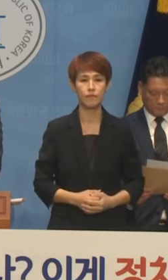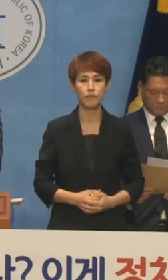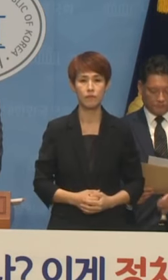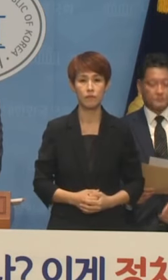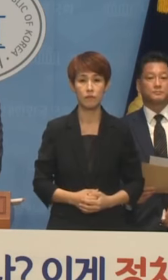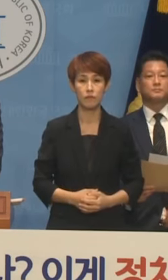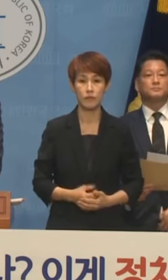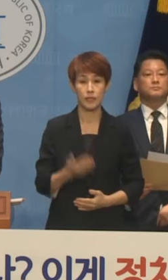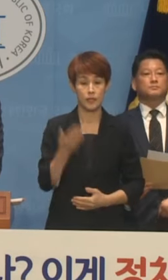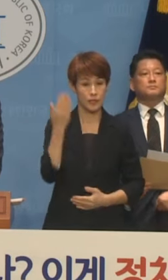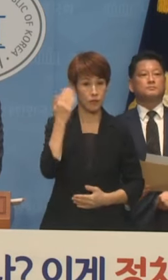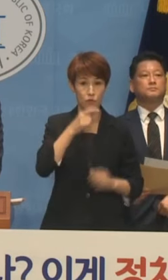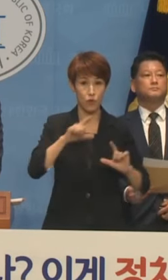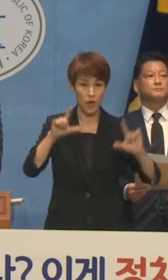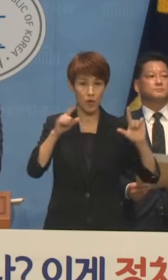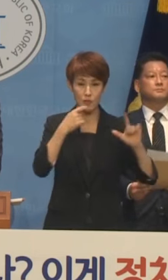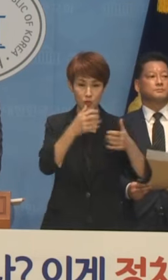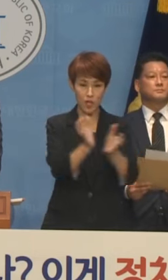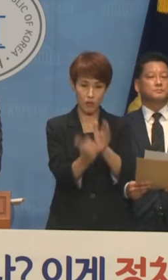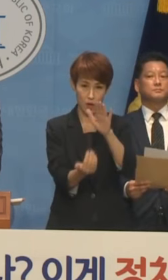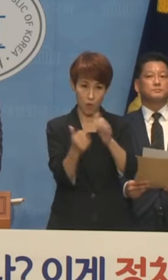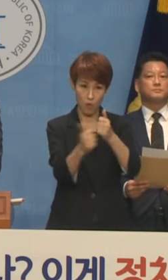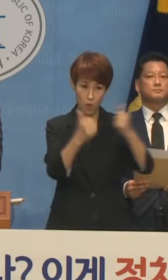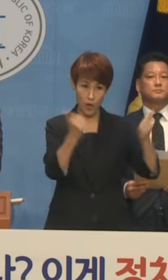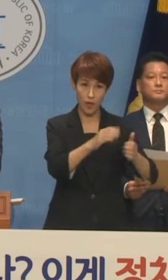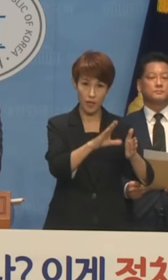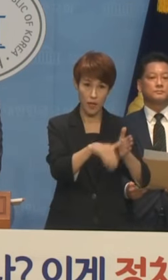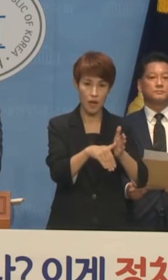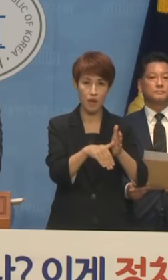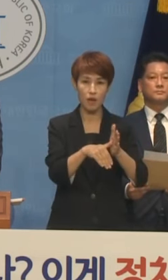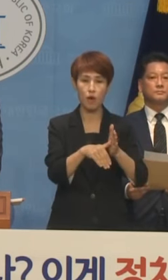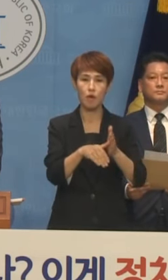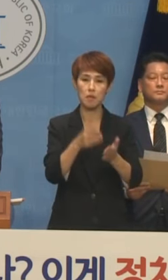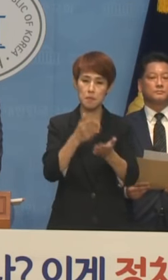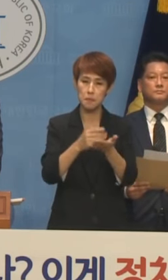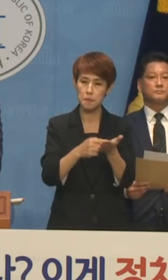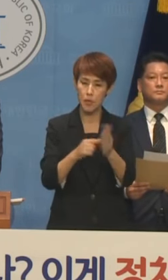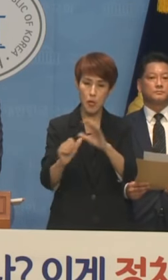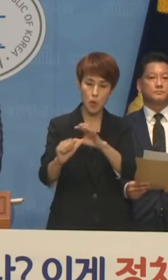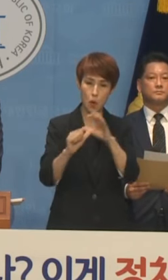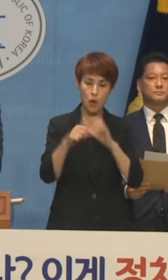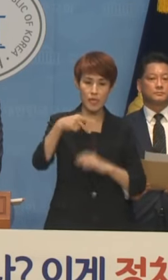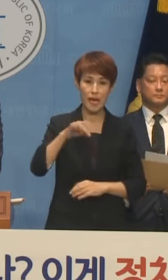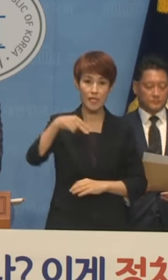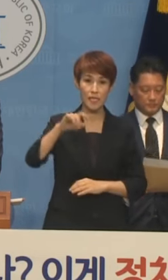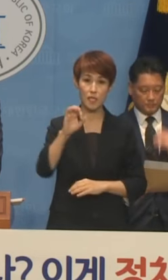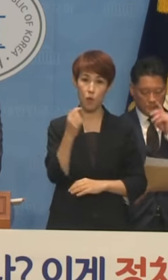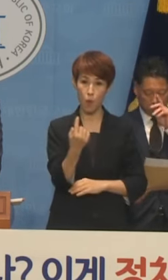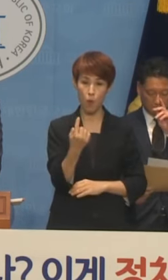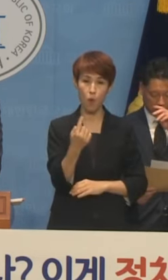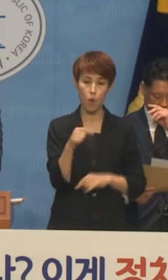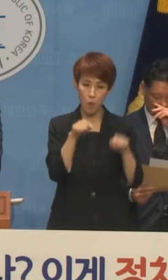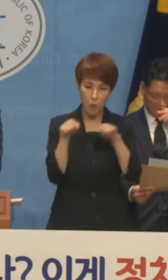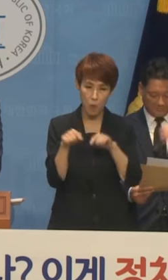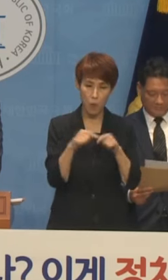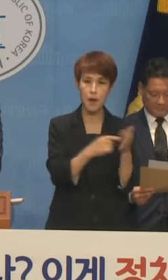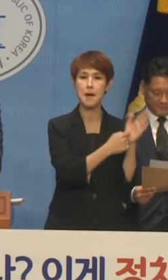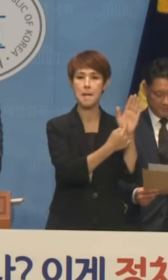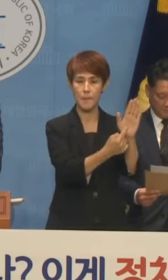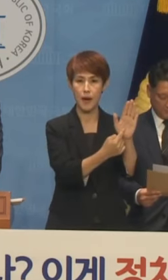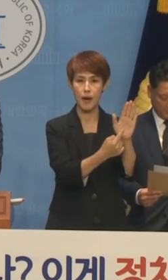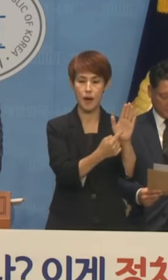저는 지난 수요일 민주당 최고위 회의에서 뉴탐사 보도를 인용하여 장시호 녹취록 일부를 공개하며